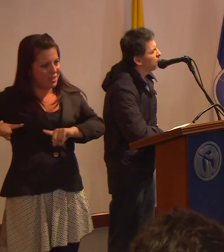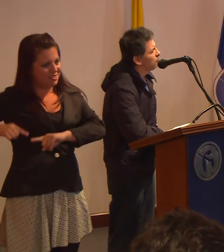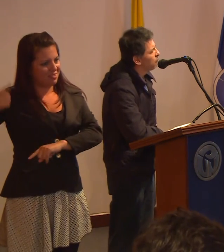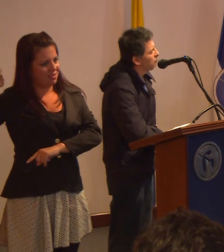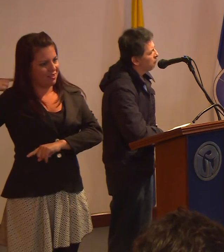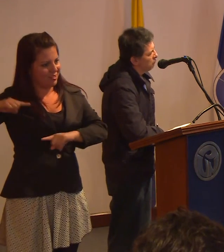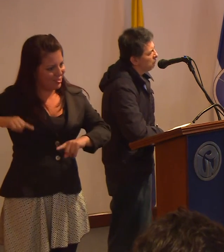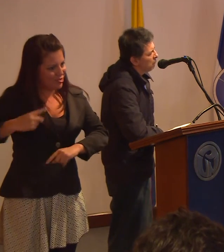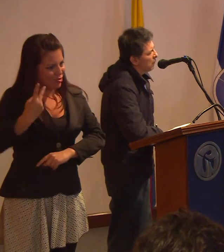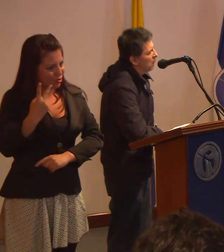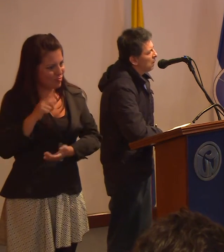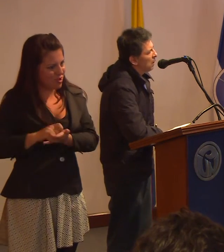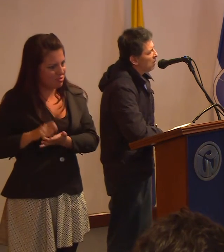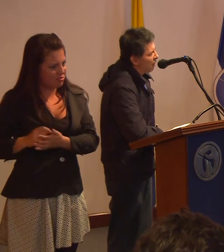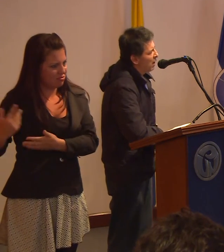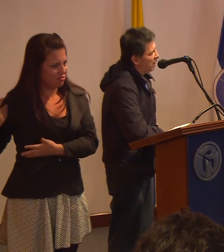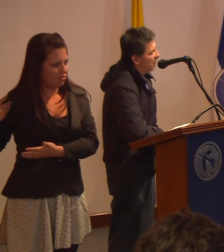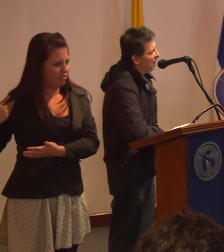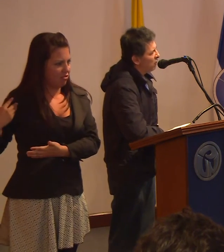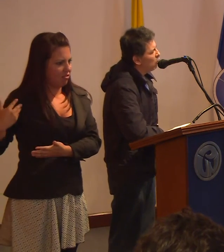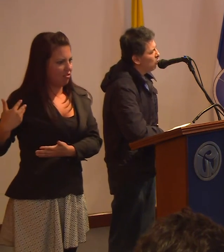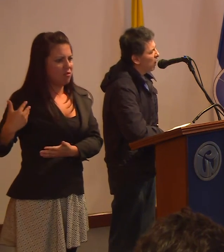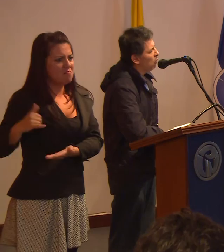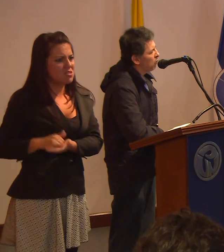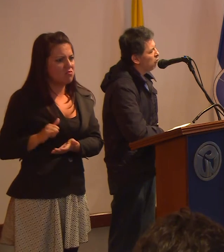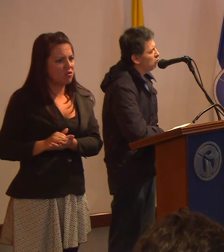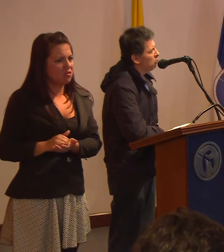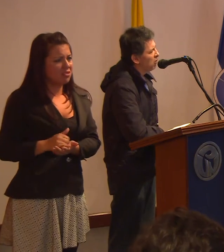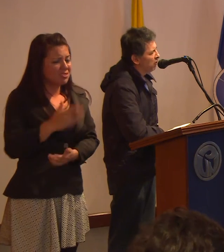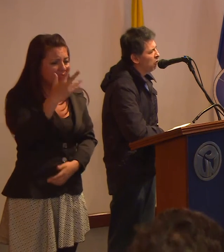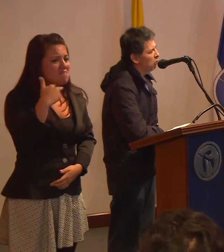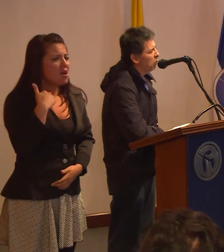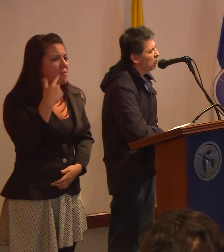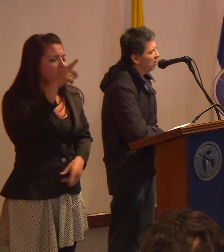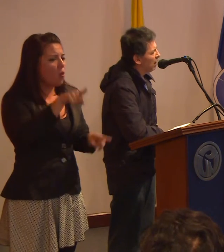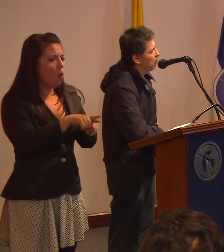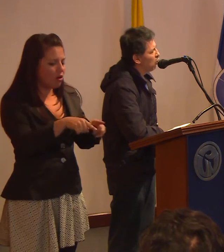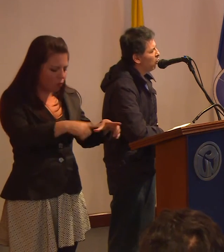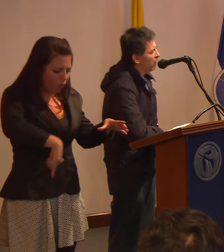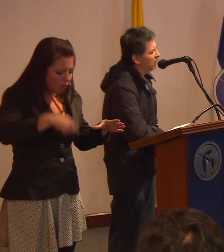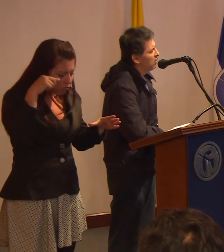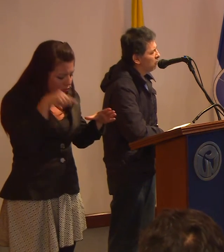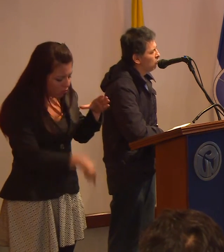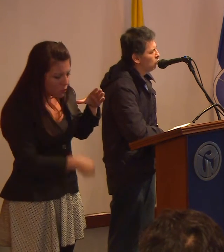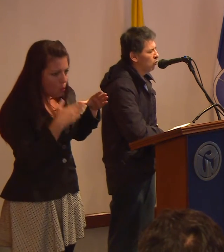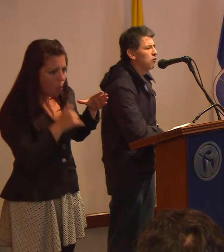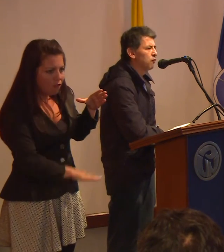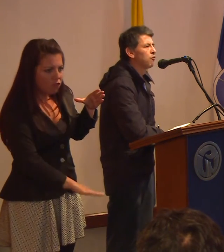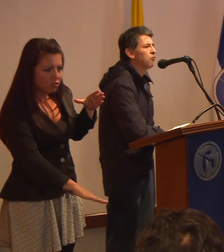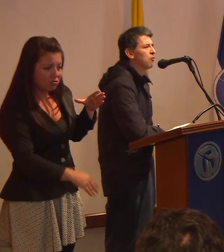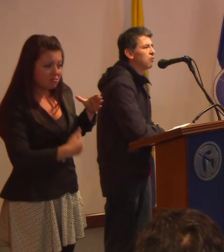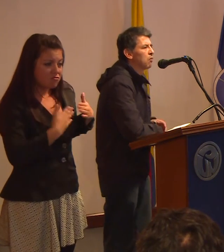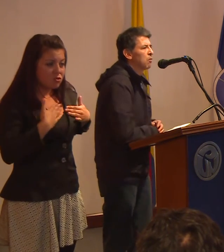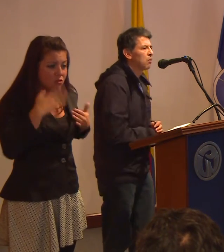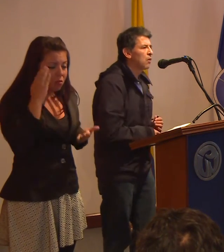administraciones. Y Valmaría es un hueco profundo, sin fondo y, a mi modo de ver, sin futuro.